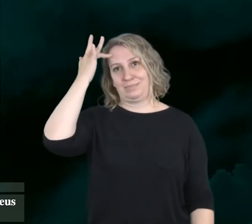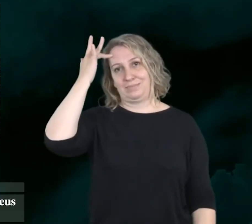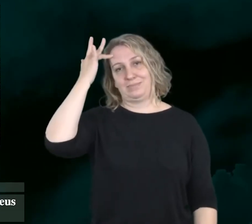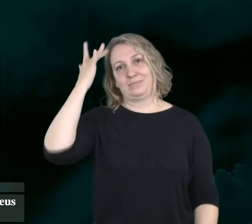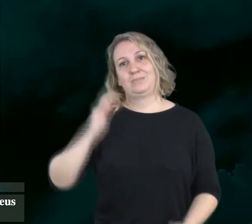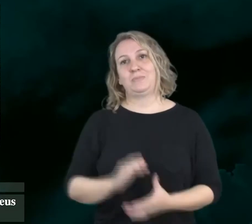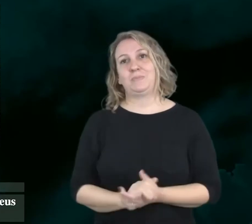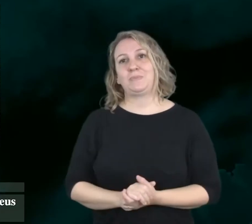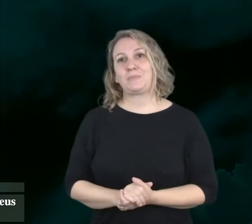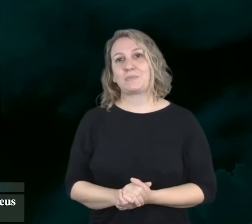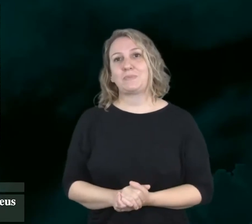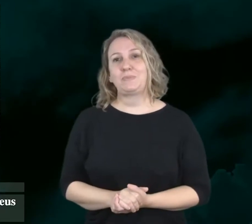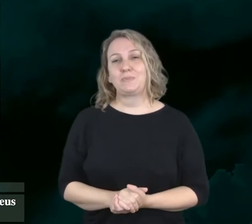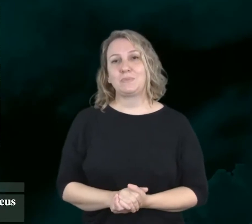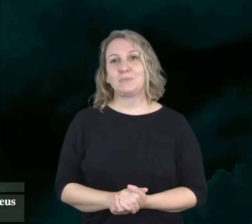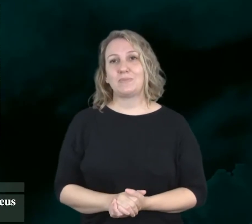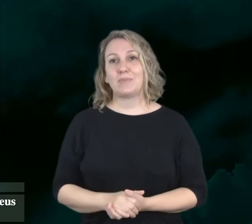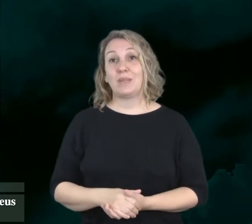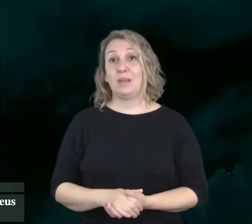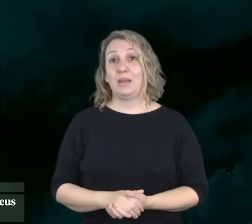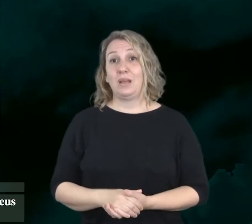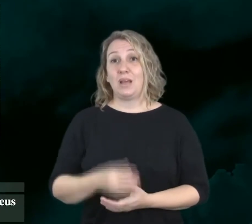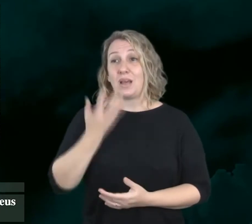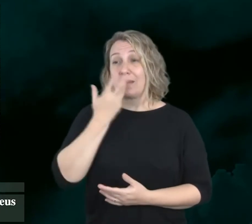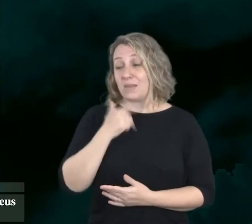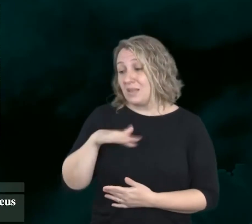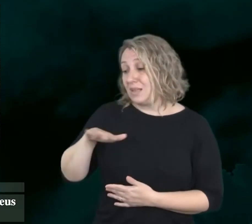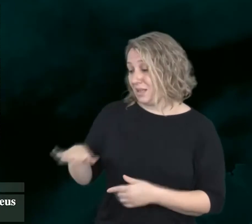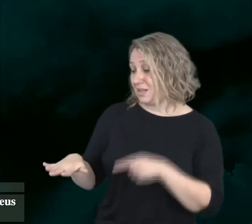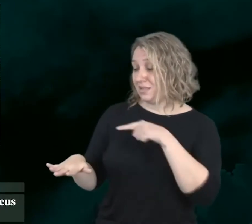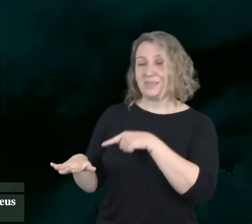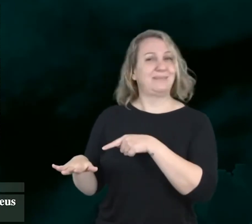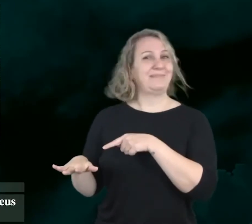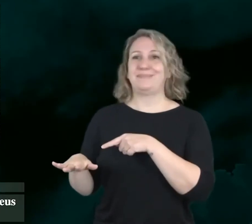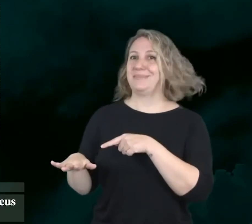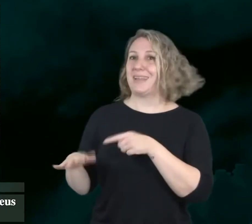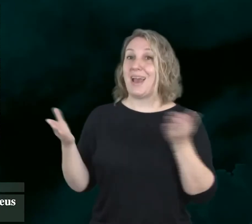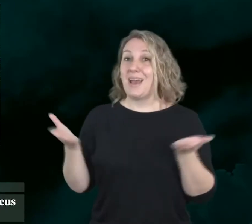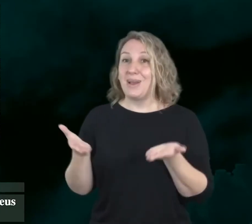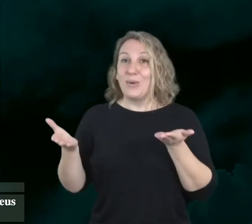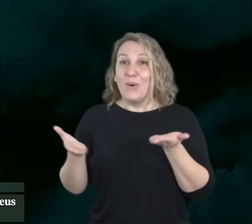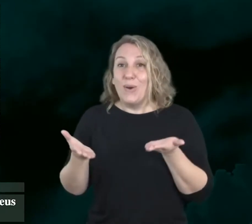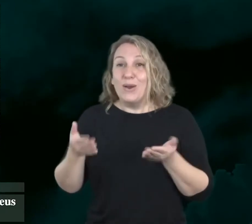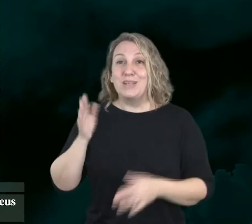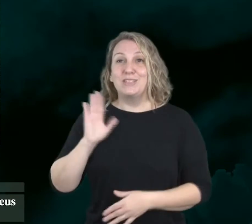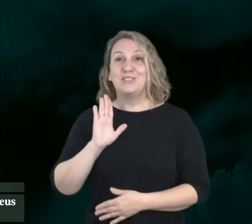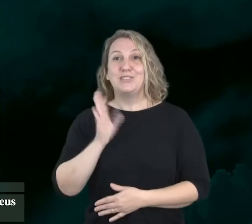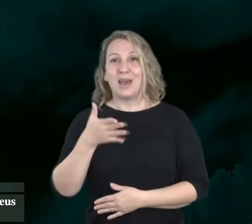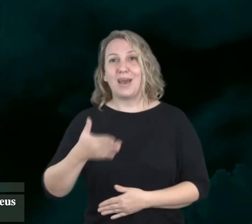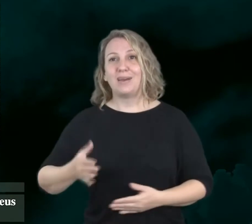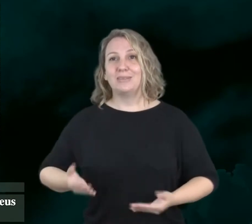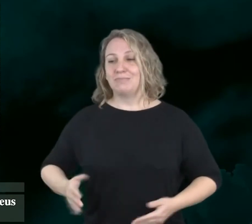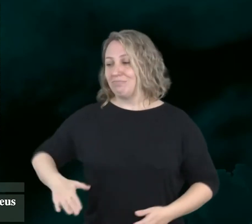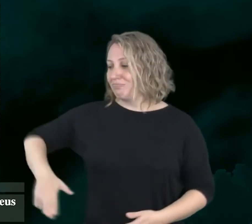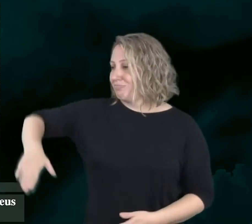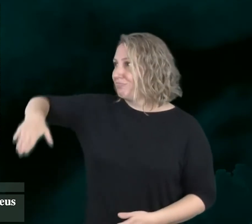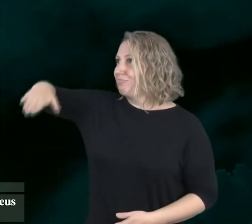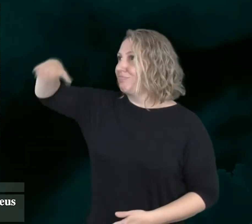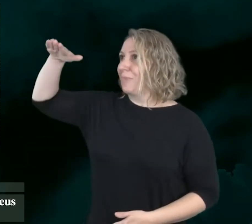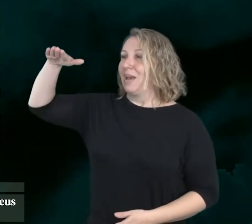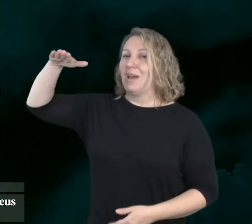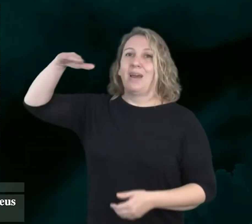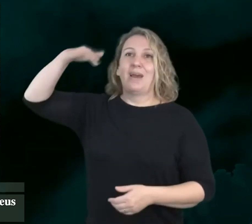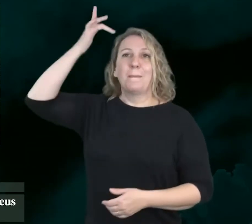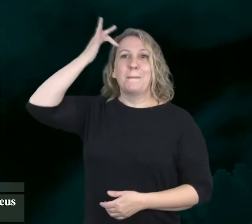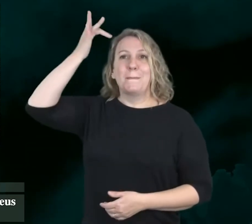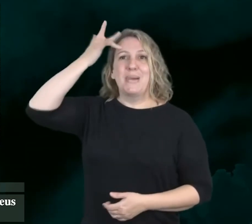adultos. Então não somos mais crianças, nós deixamos Cristo governar a nossa alma. Tá? Então